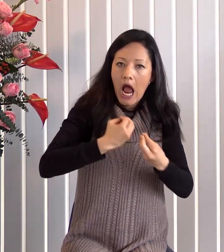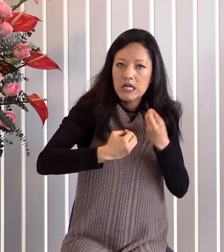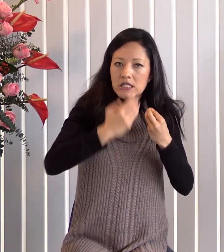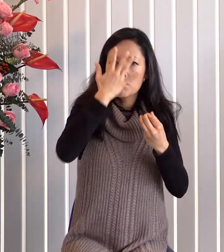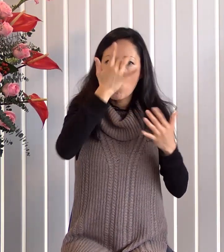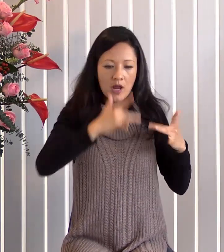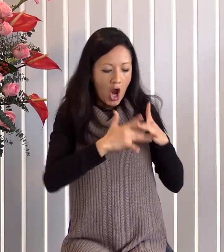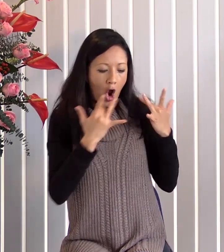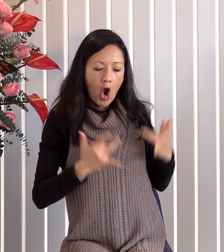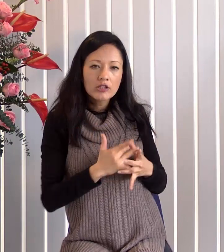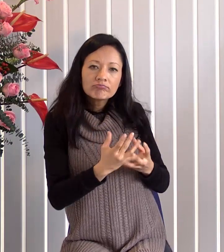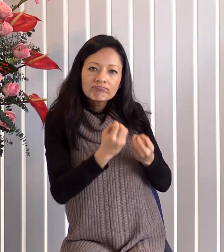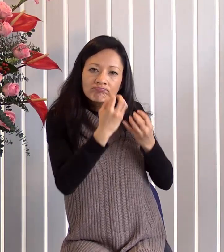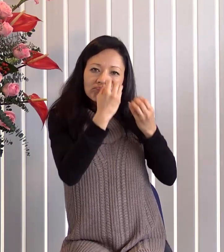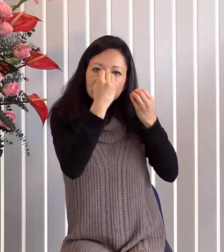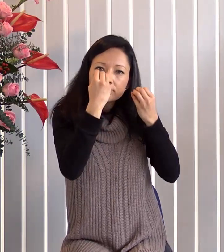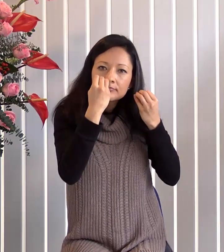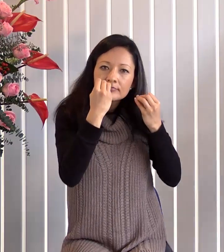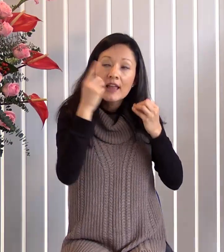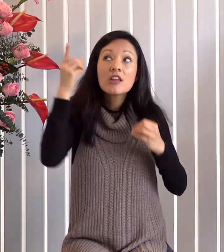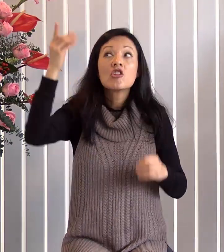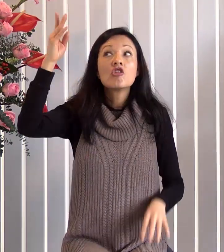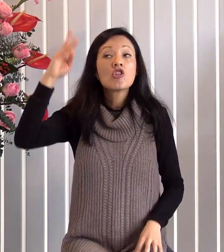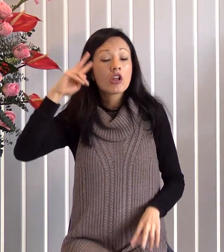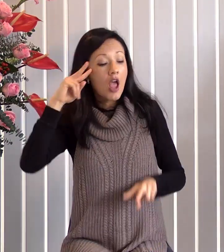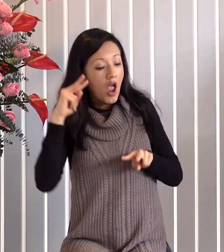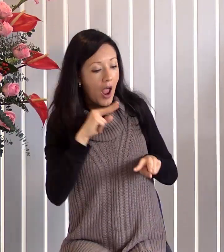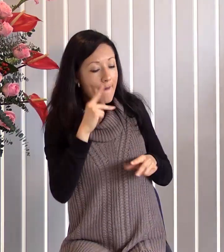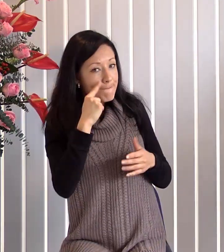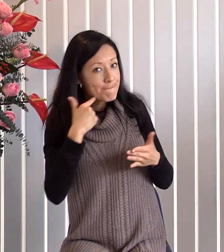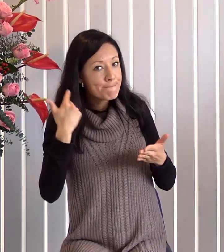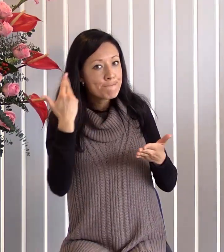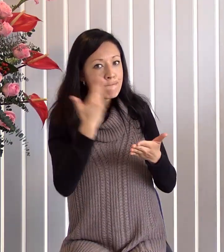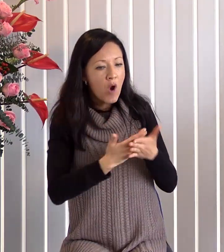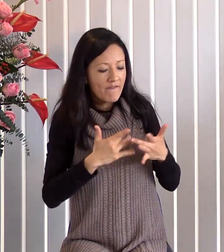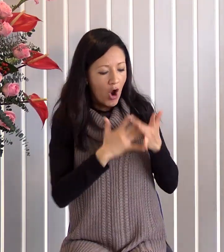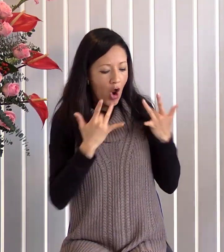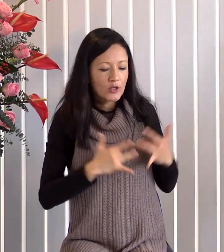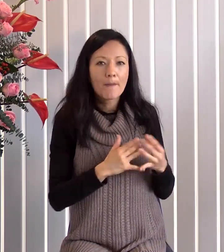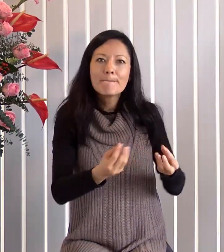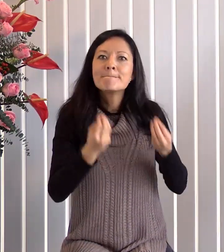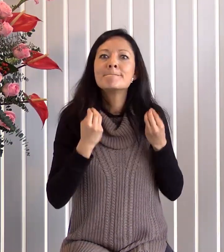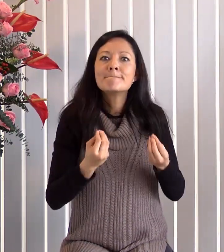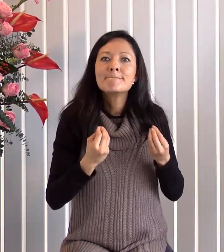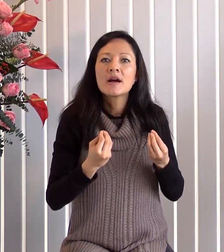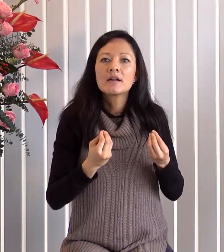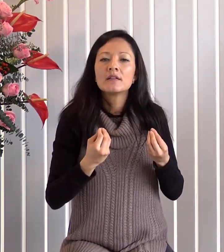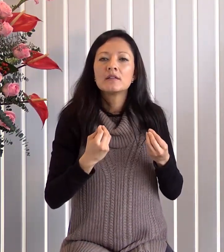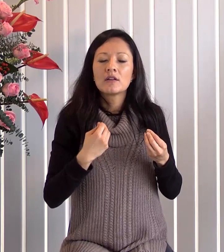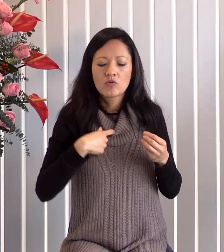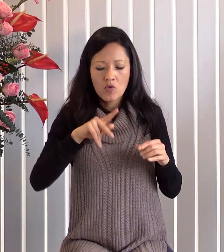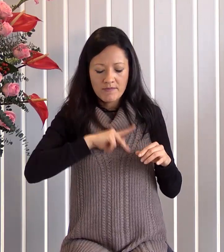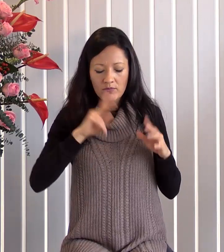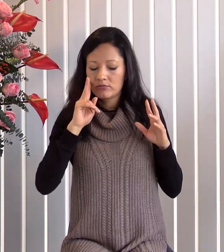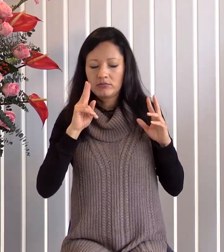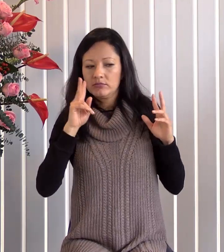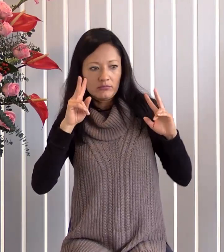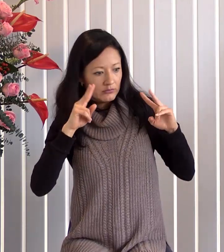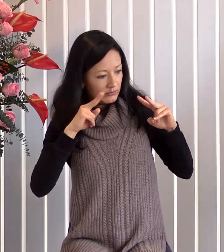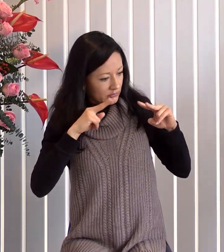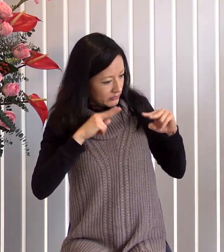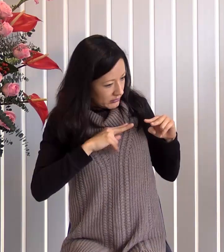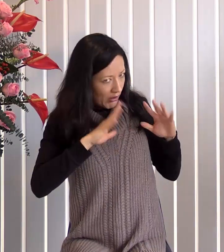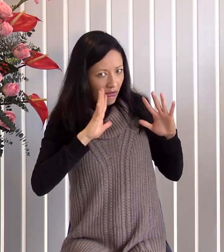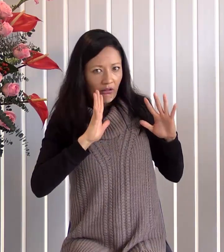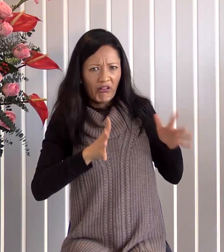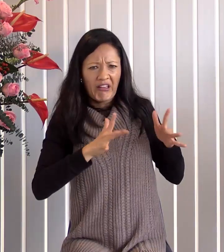corazón es engañoso. Dios está probando lo que hay en nuestro corazón. ¿Para qué? Para que una vez nosotros nos demos cuenta de lo que hay en nuestro corazón,